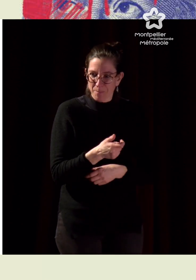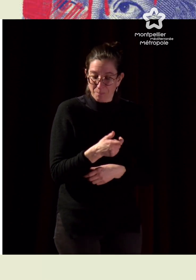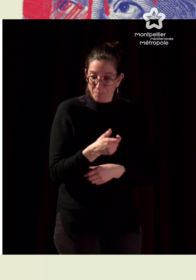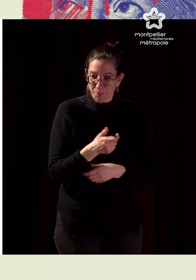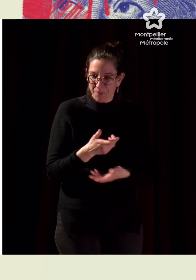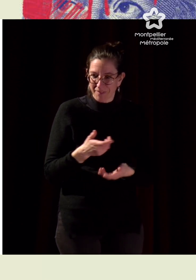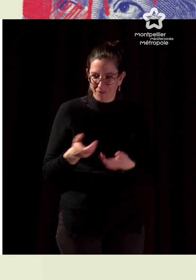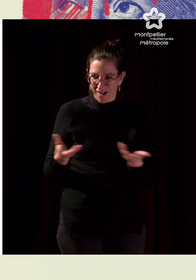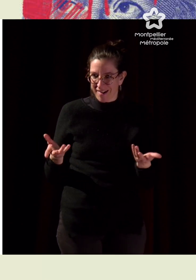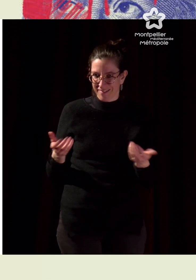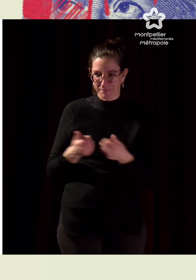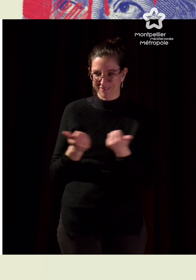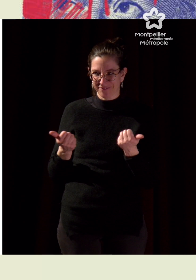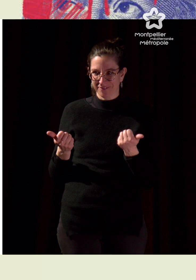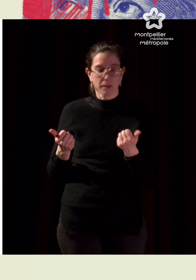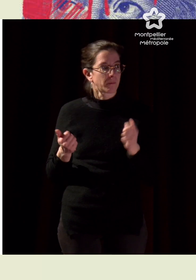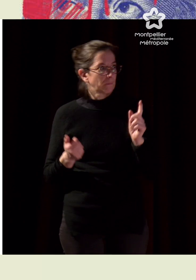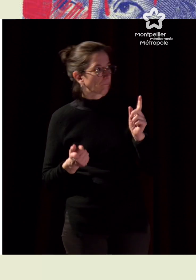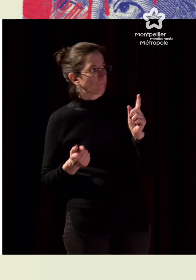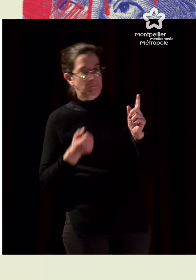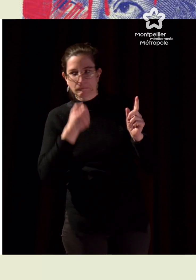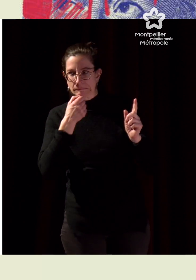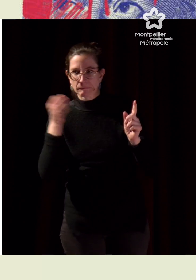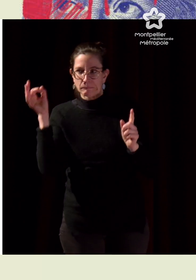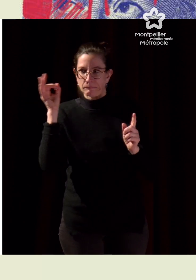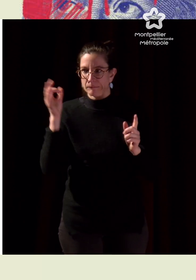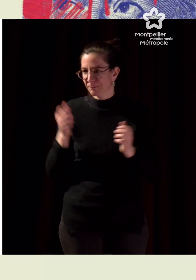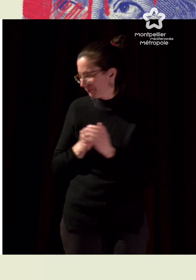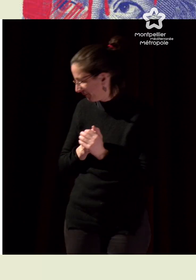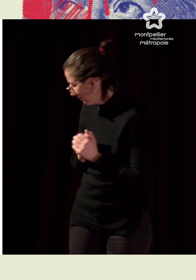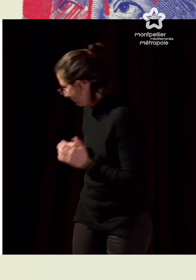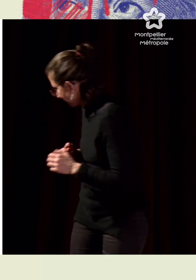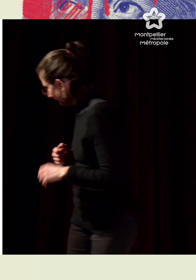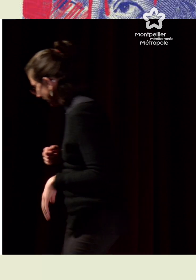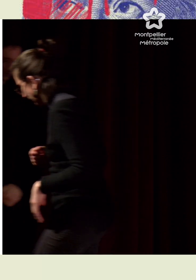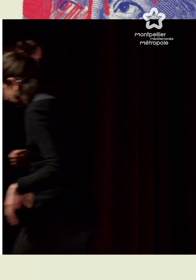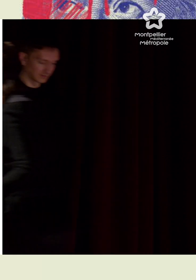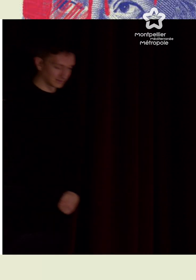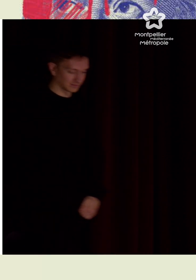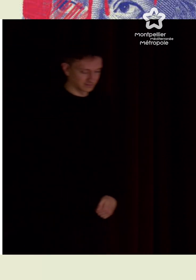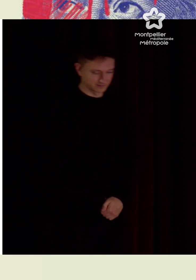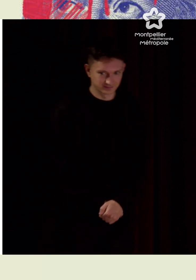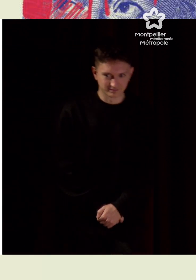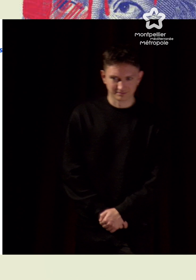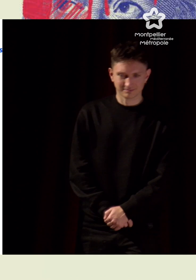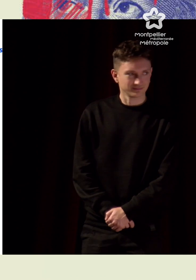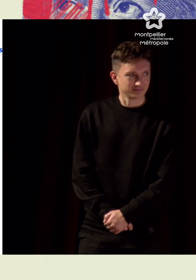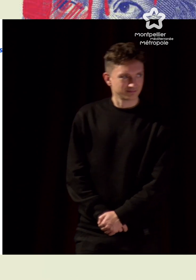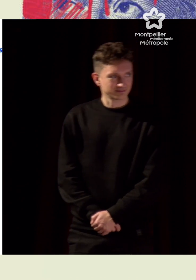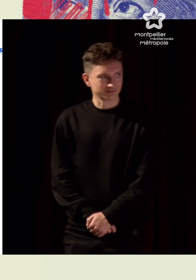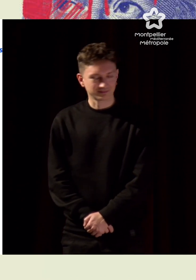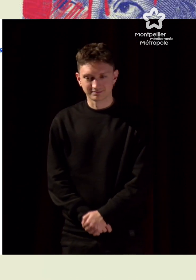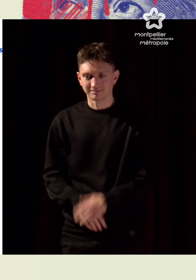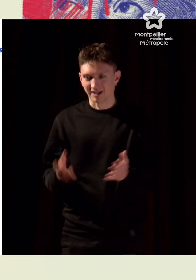j'ai pas le bras assez long ou le micro est trop court. Attendez. Ah, voilà. Et donc, on